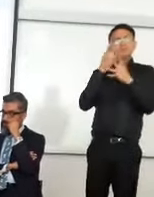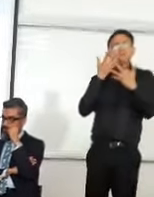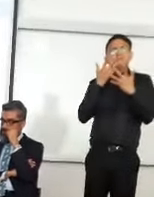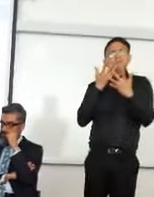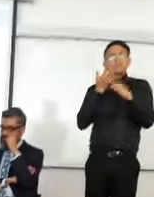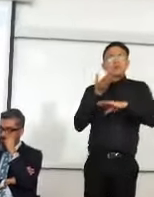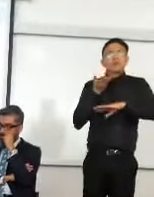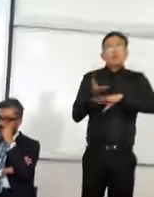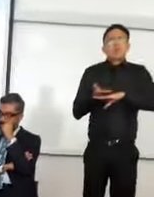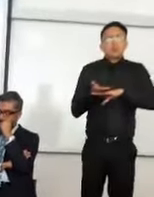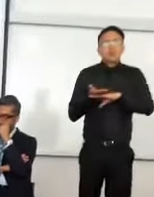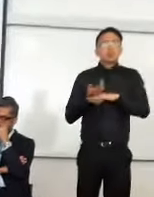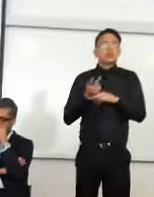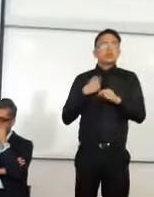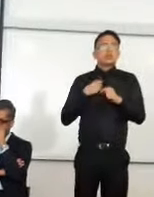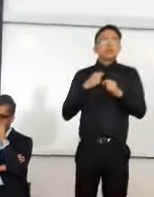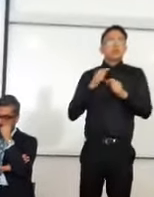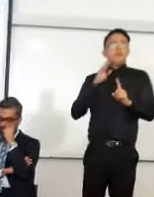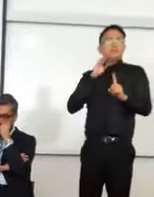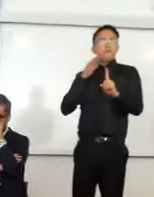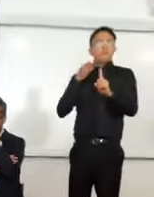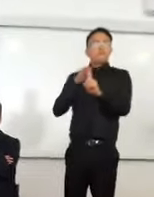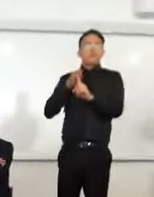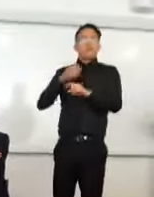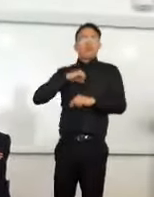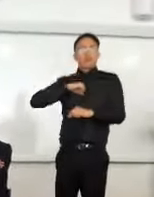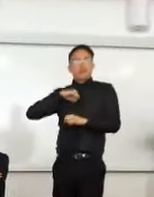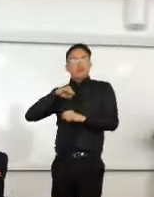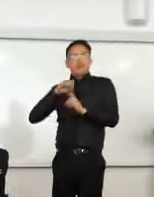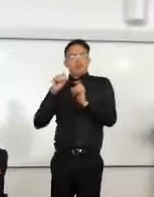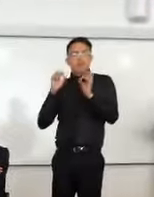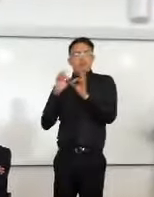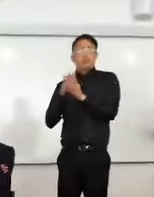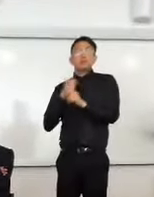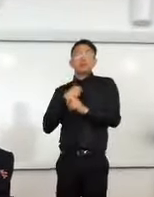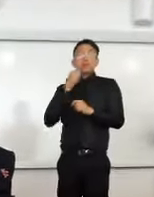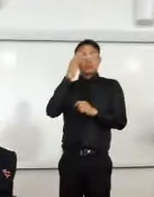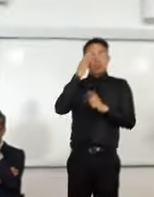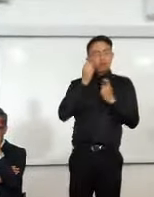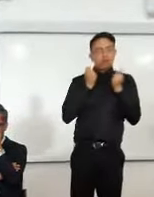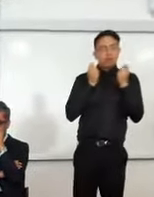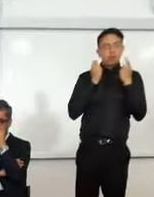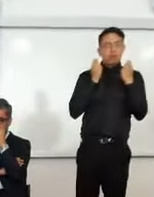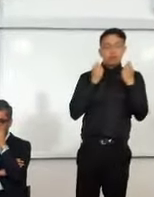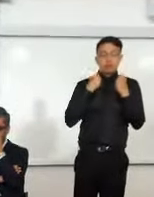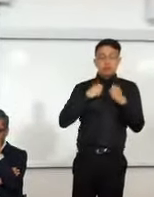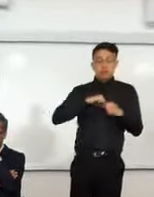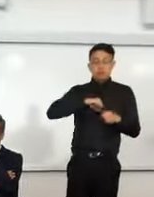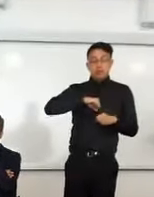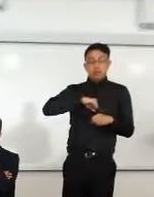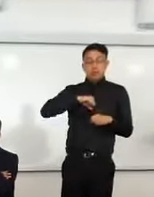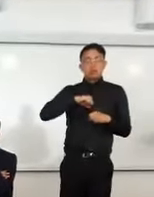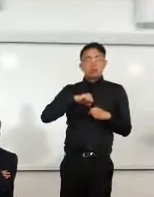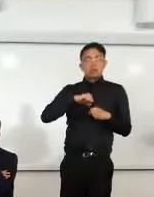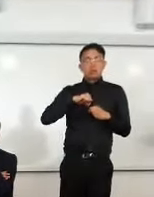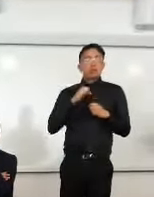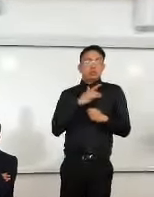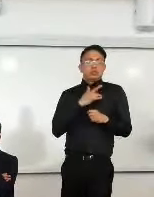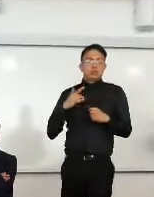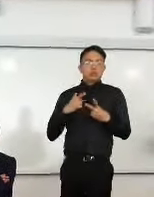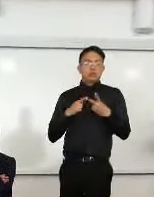nuestros planteamientos están muy en el marco del enfoque de derechos, porque entendemos que la salud no es solo un derecho, sino que se